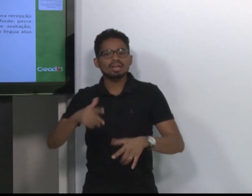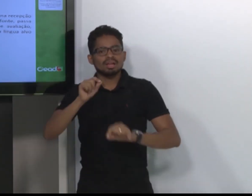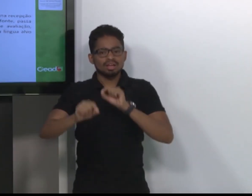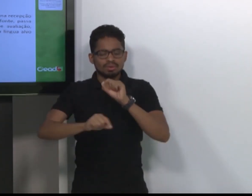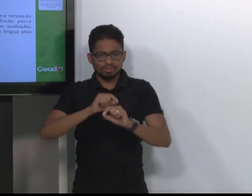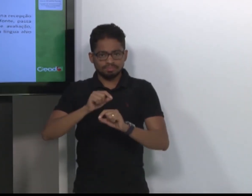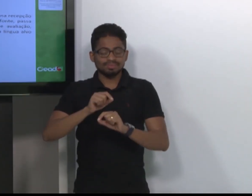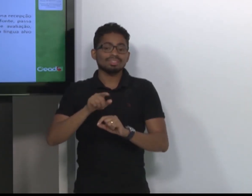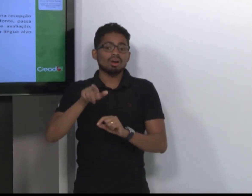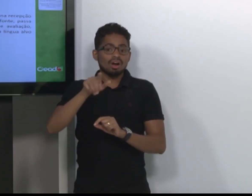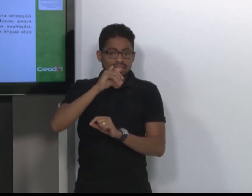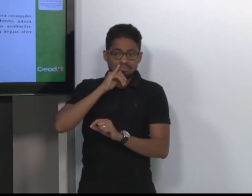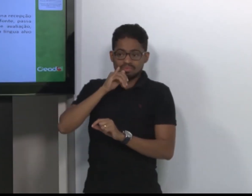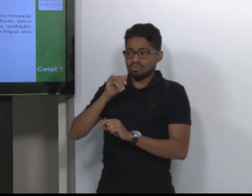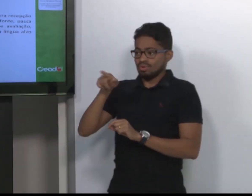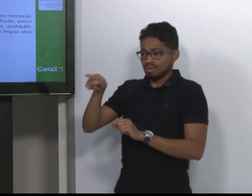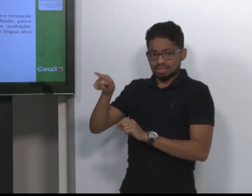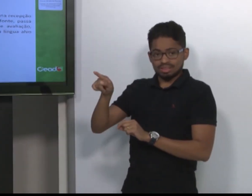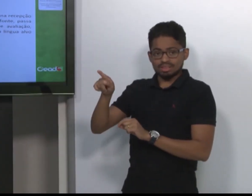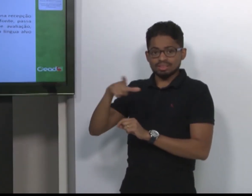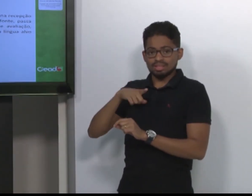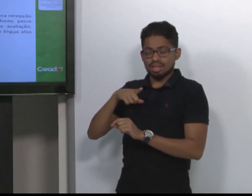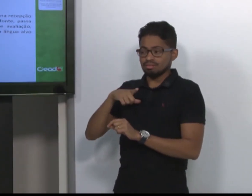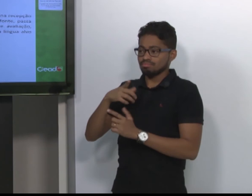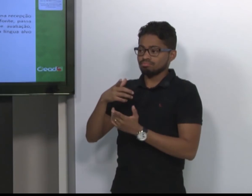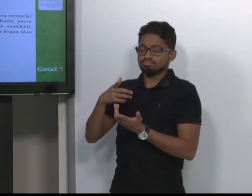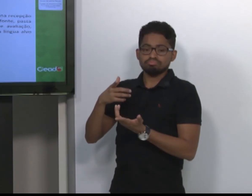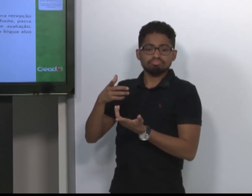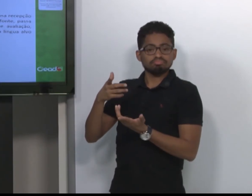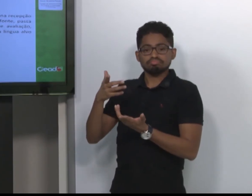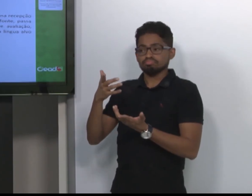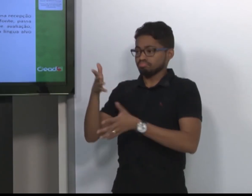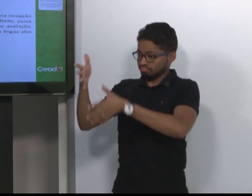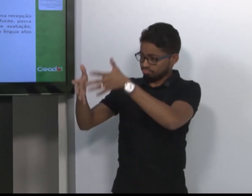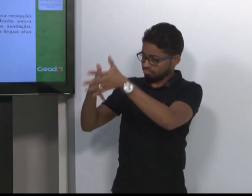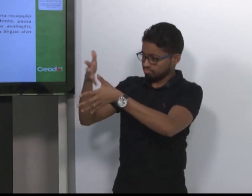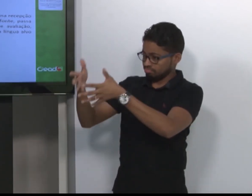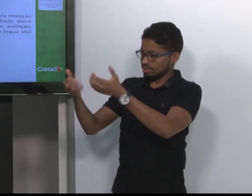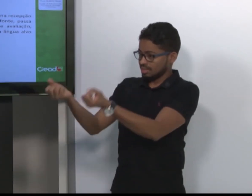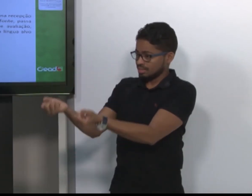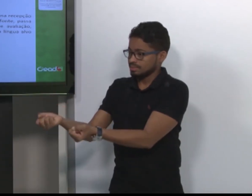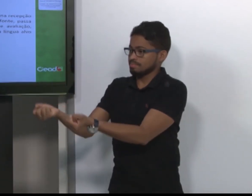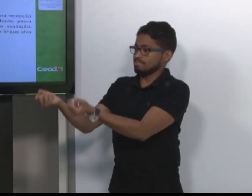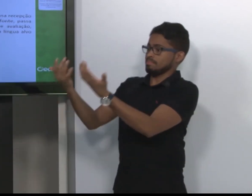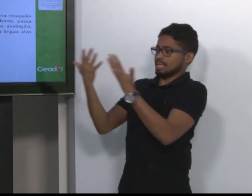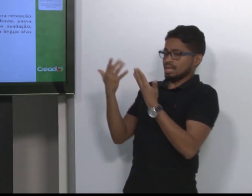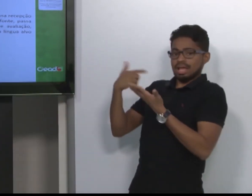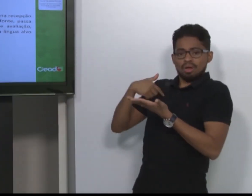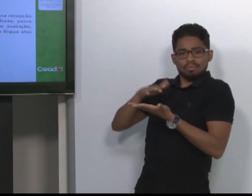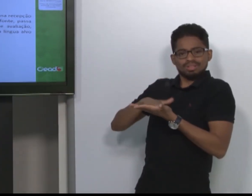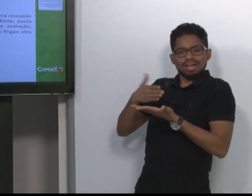Bom, esse modelo, por exemplo, eu tenho ali alguém que está